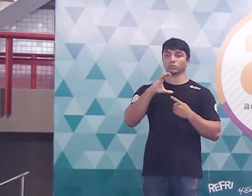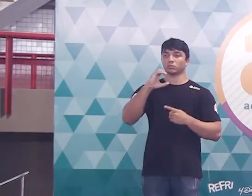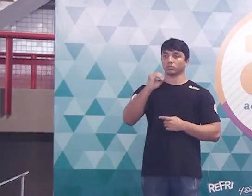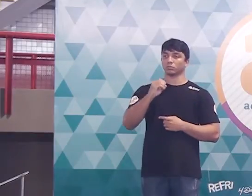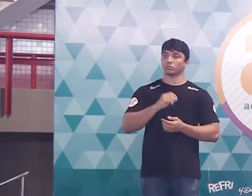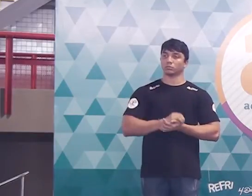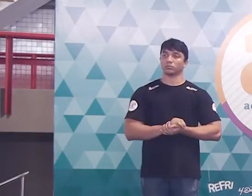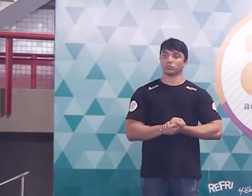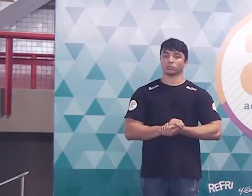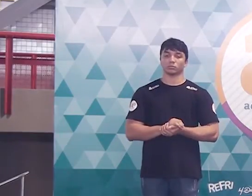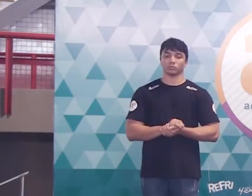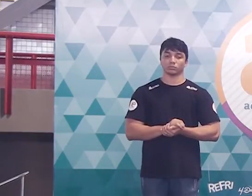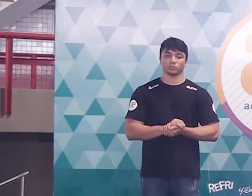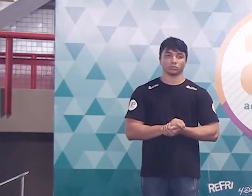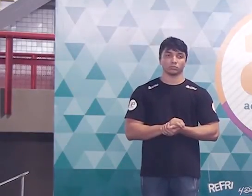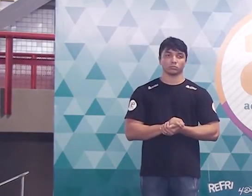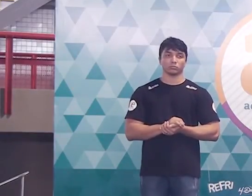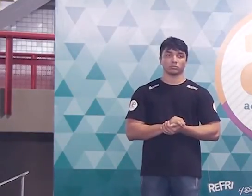aí, beleza?